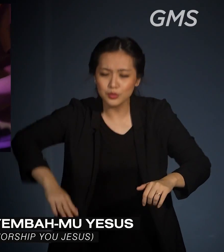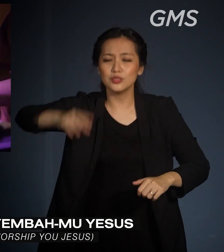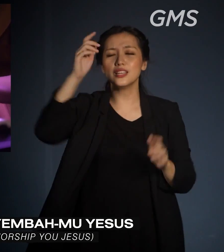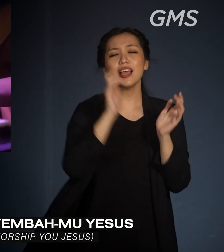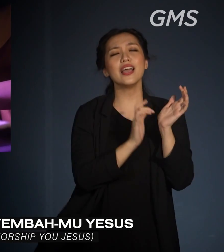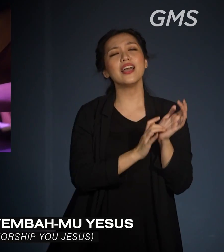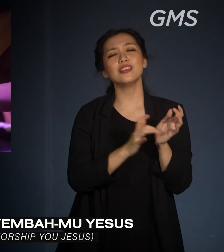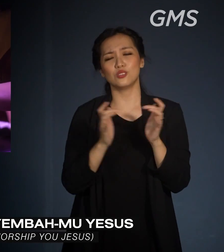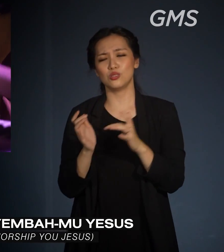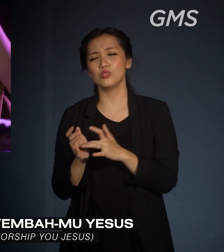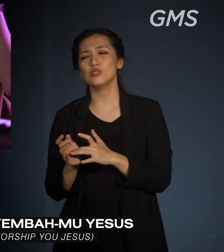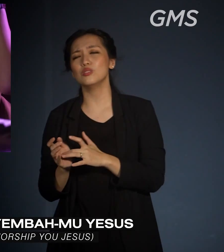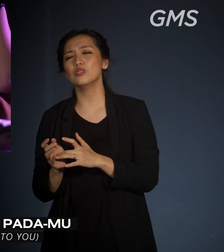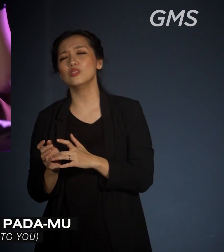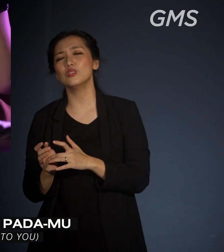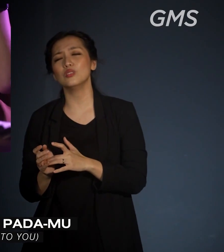menyembahmu